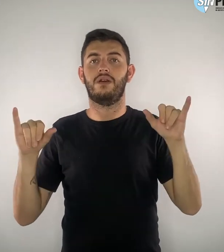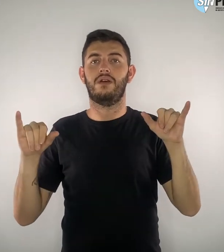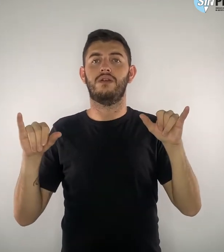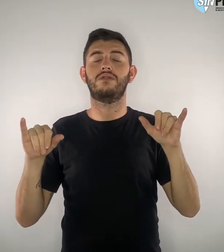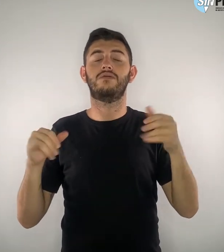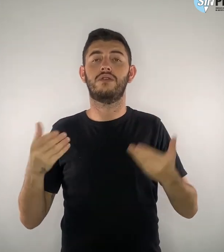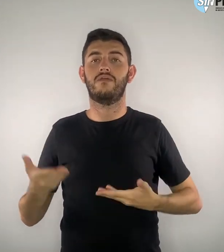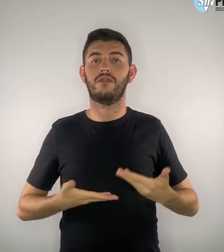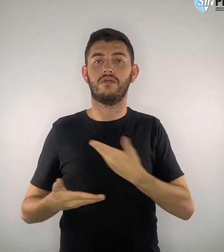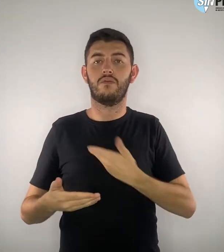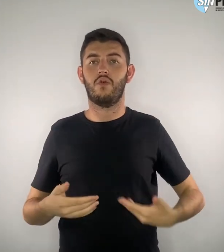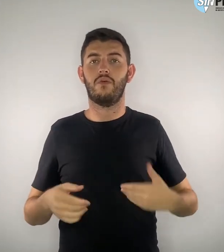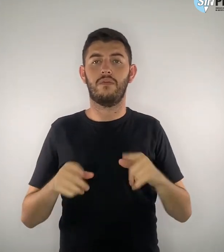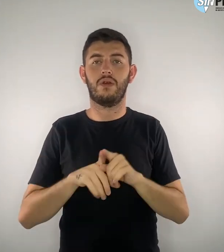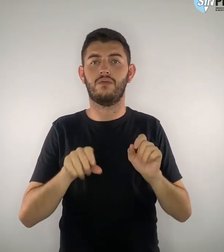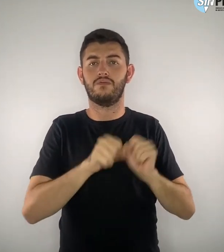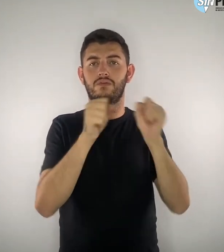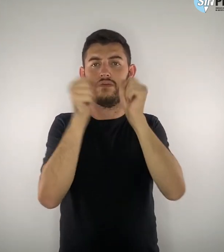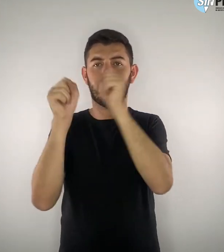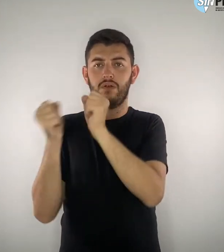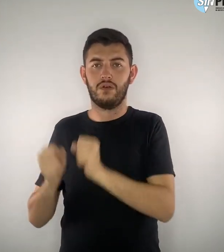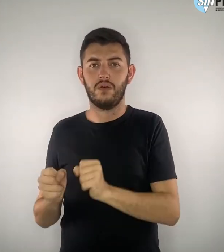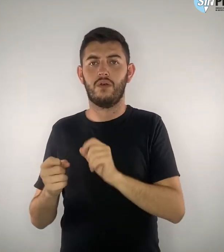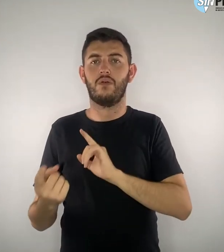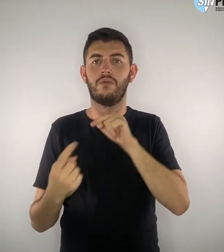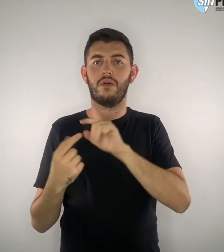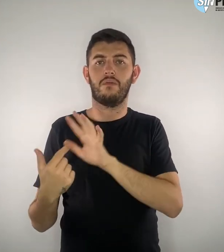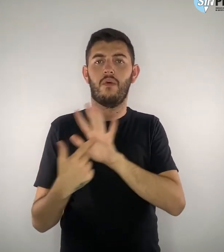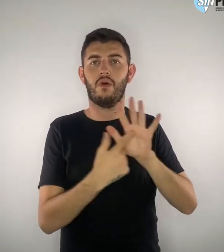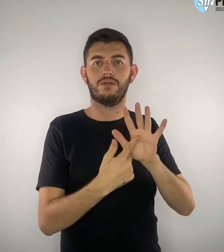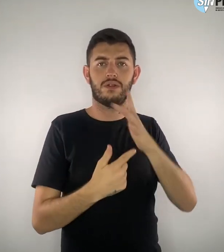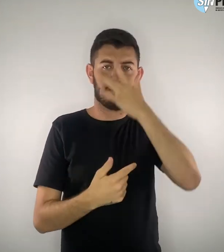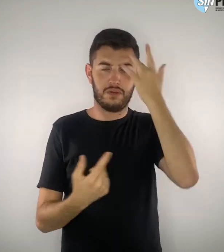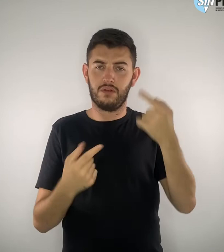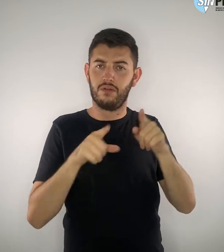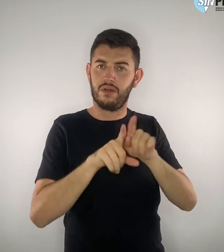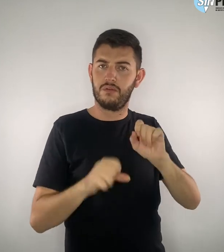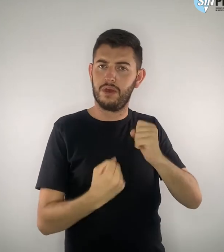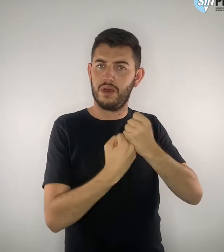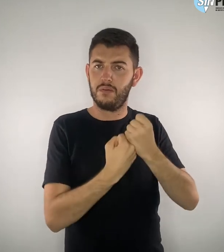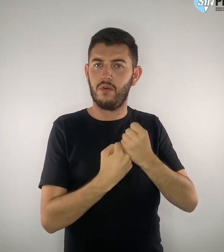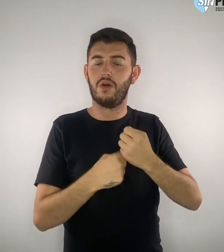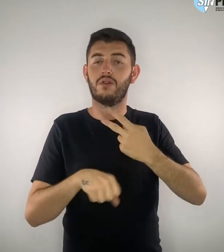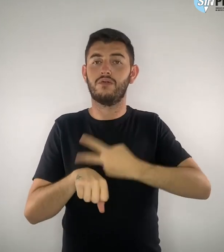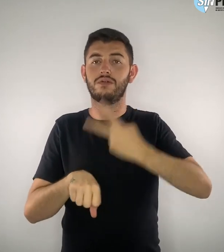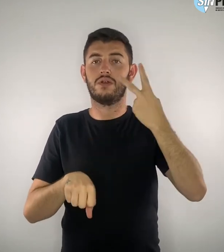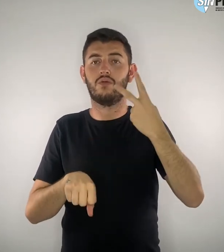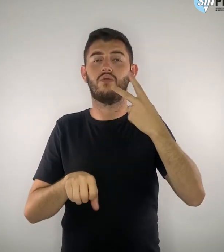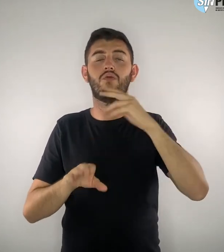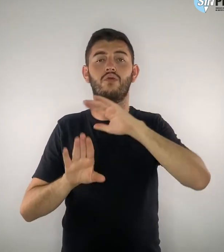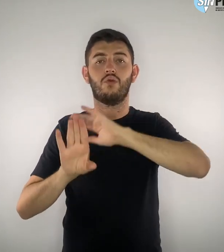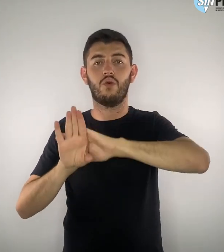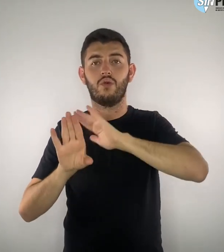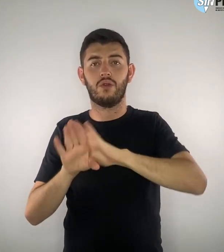para sinalizar aos possíveis aliados do segundo turno que ele está na Casa Legislativa Federal